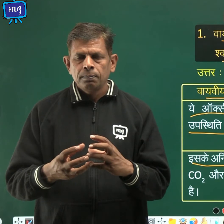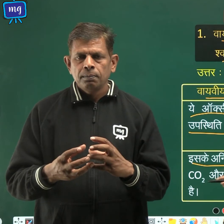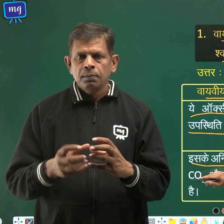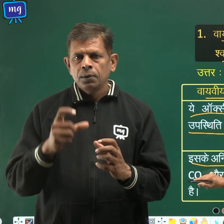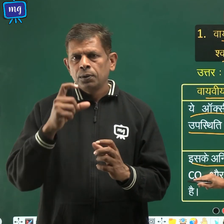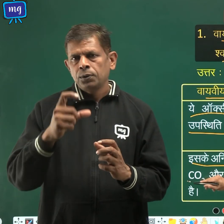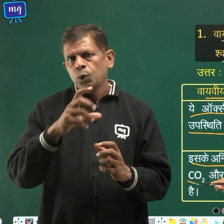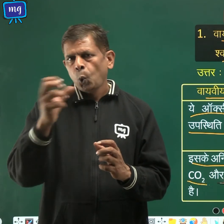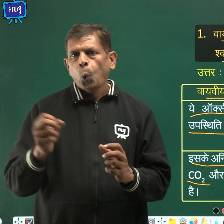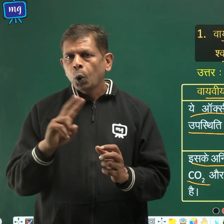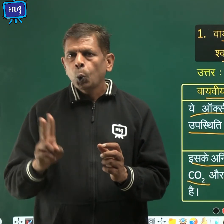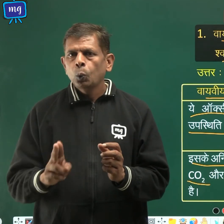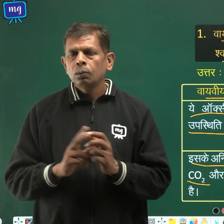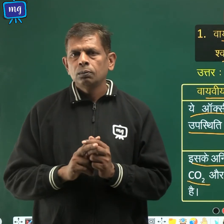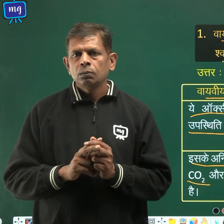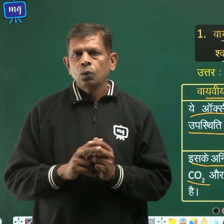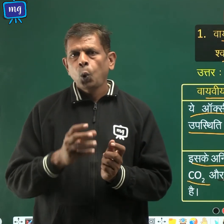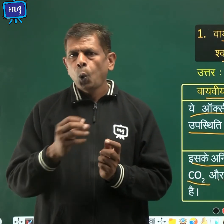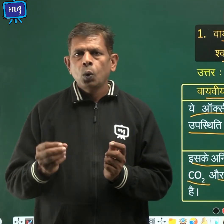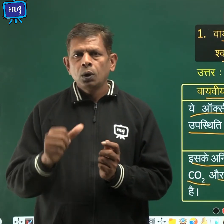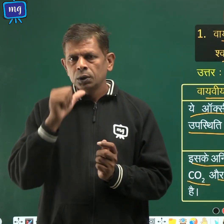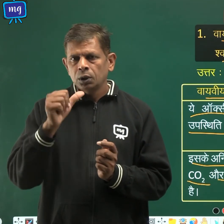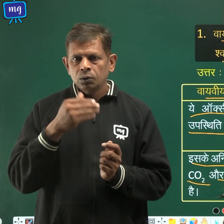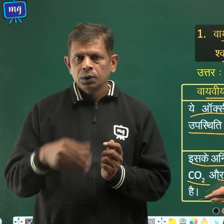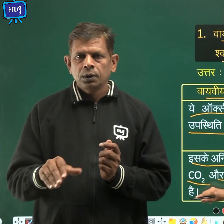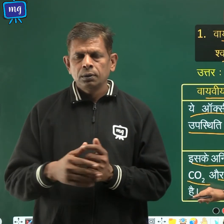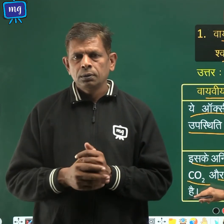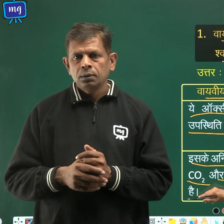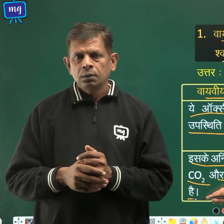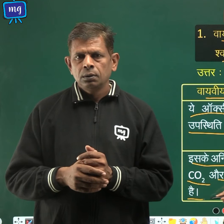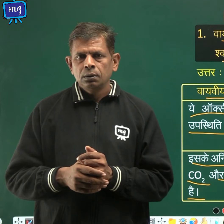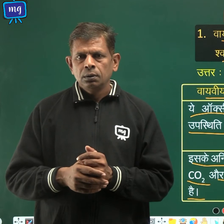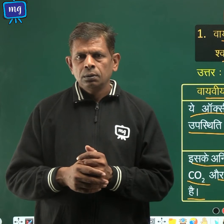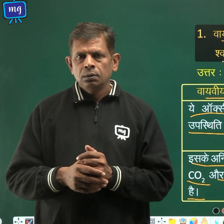कार्बन डाइऑक्साइड और जल होते हैं,